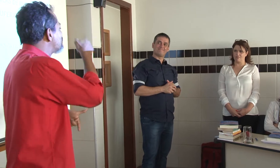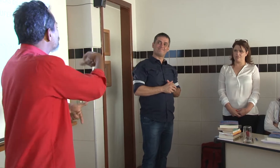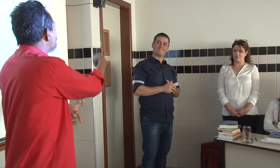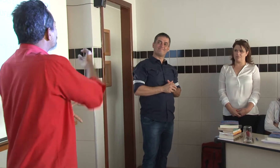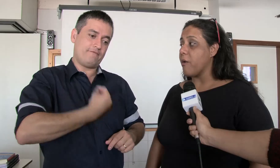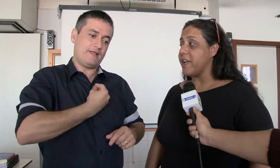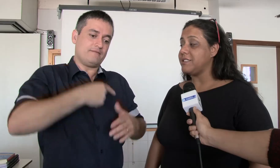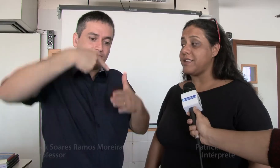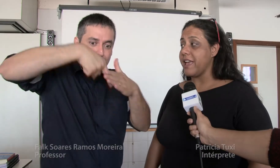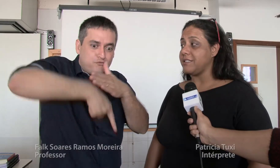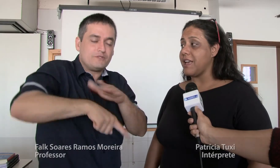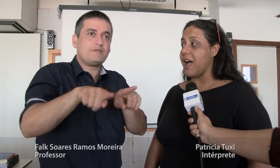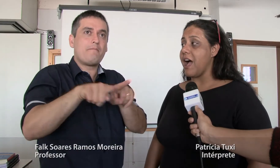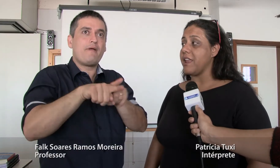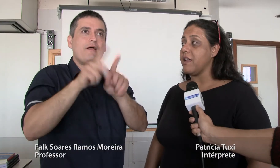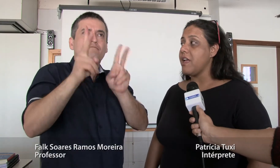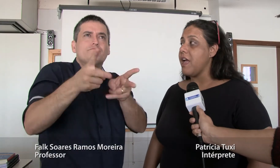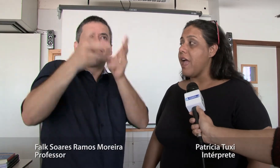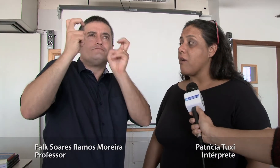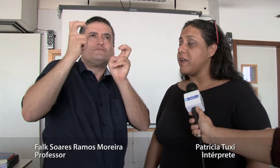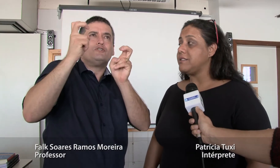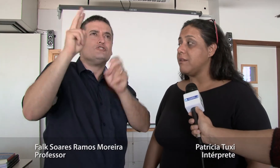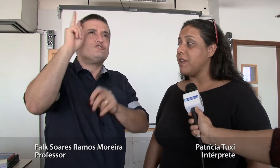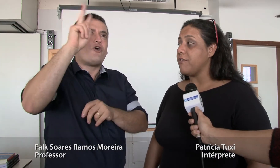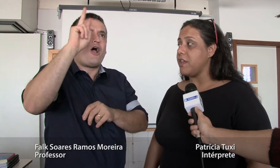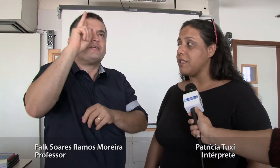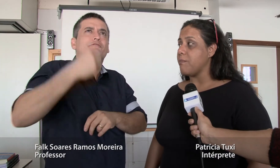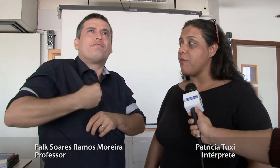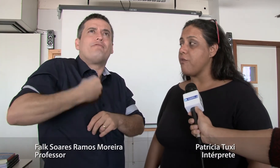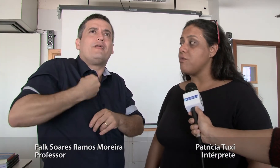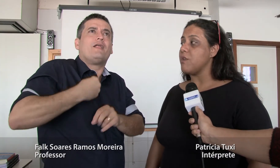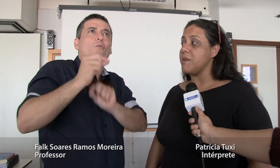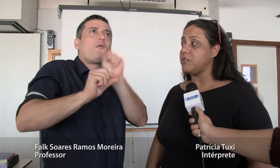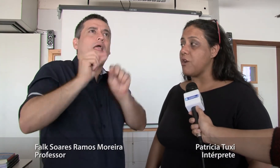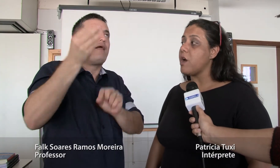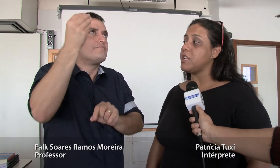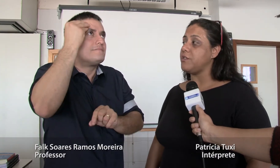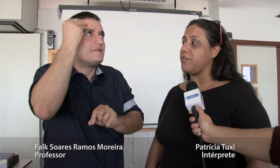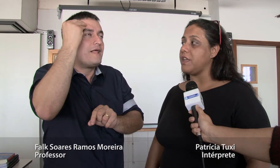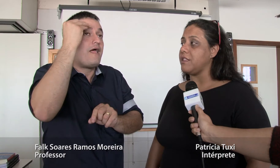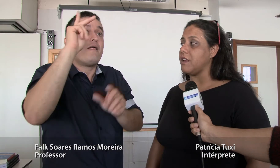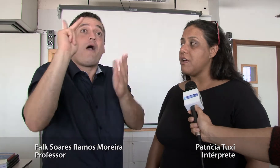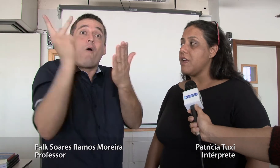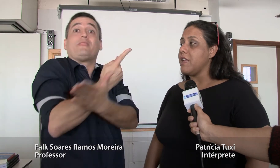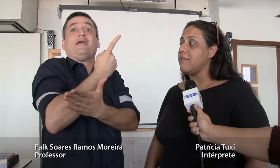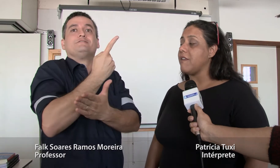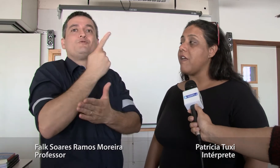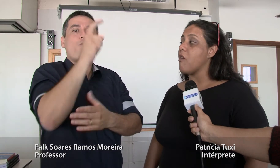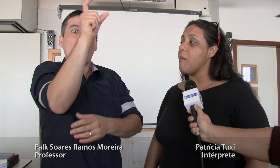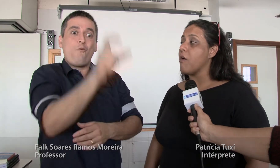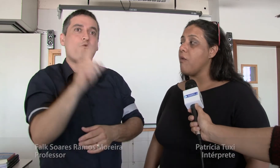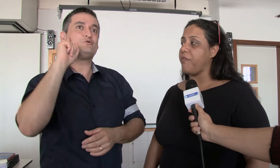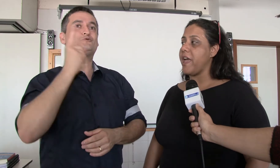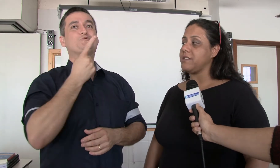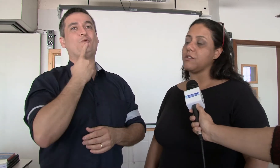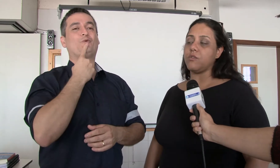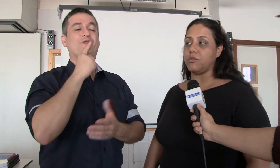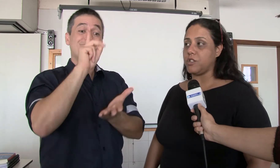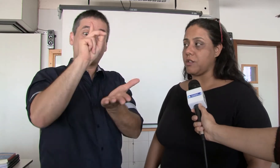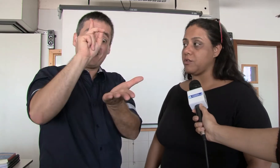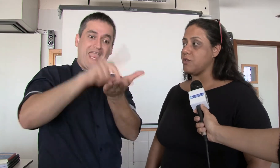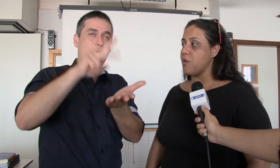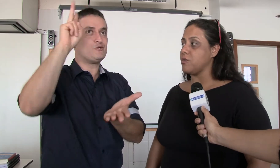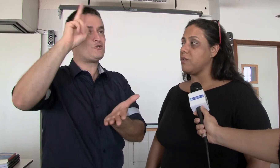Brasil conhecer essa área é conhecer a minha vida profundo a minha história de vida entender como acontece